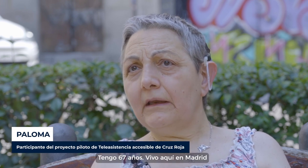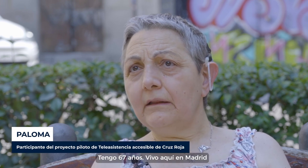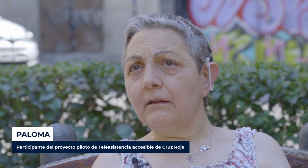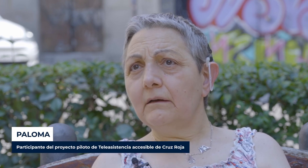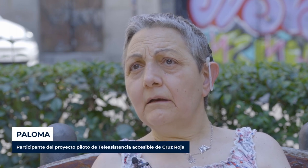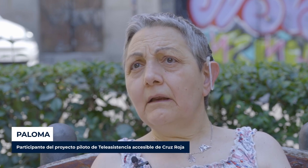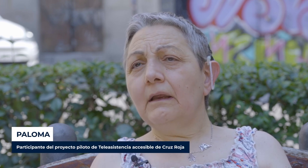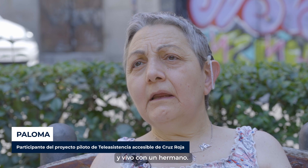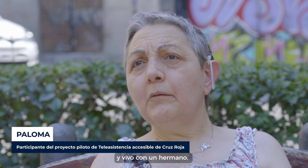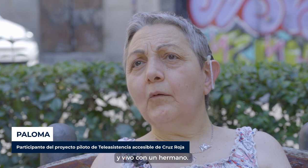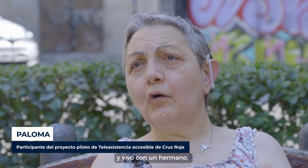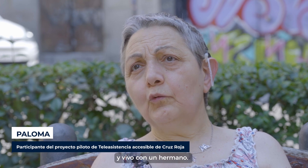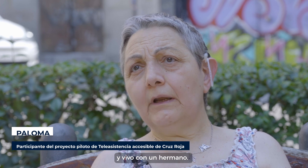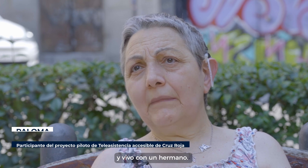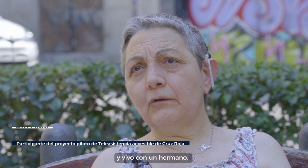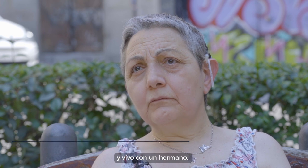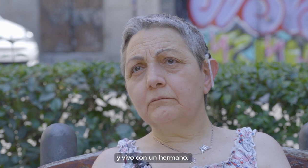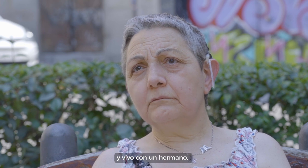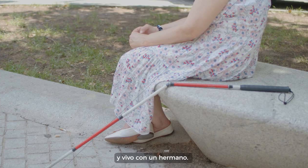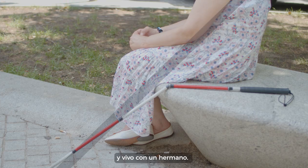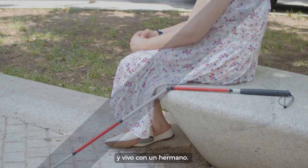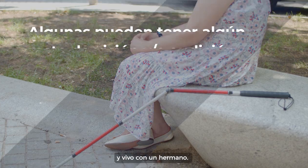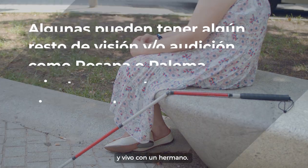Madrid y vivo con un hermano.